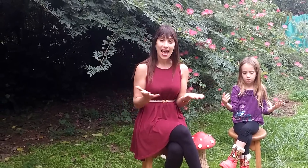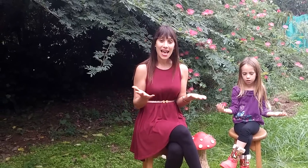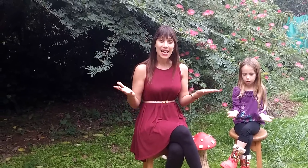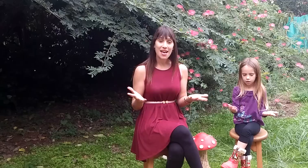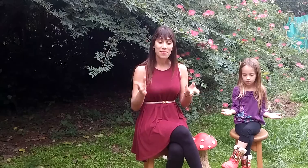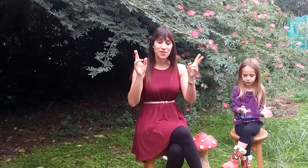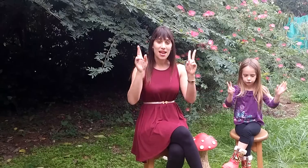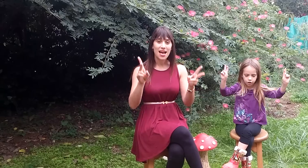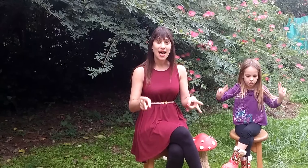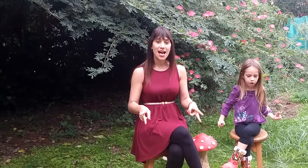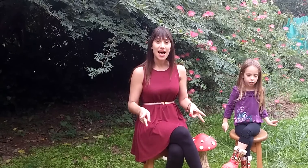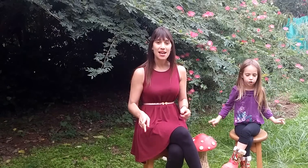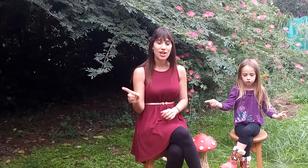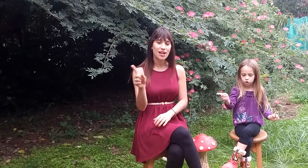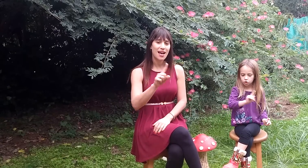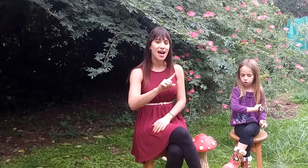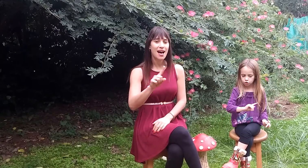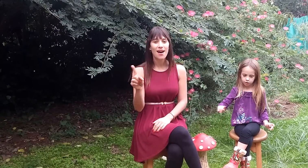איך אפשר שלא